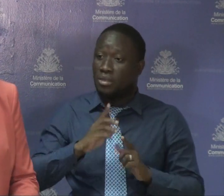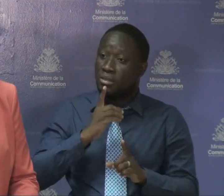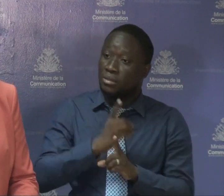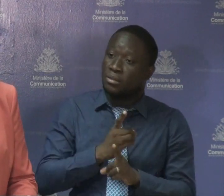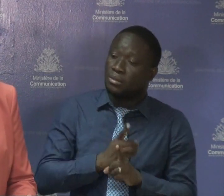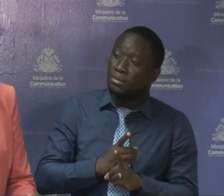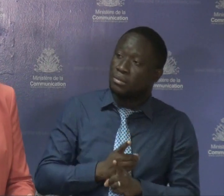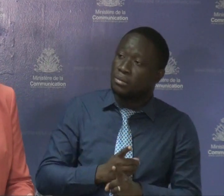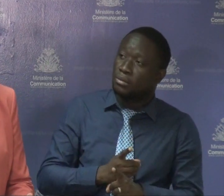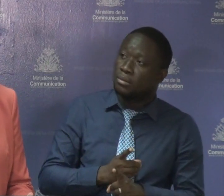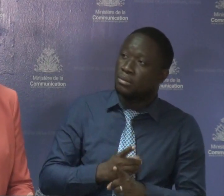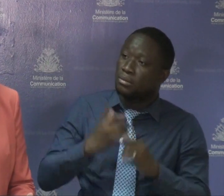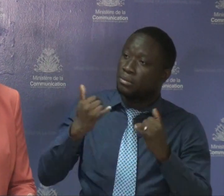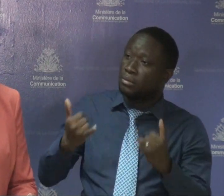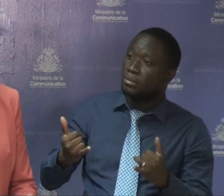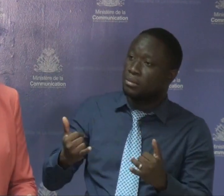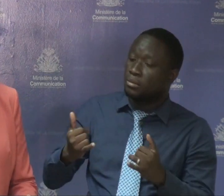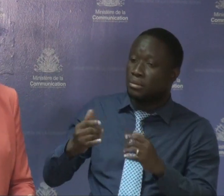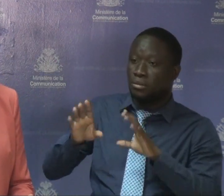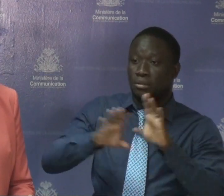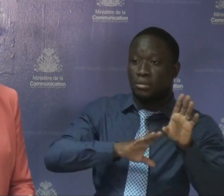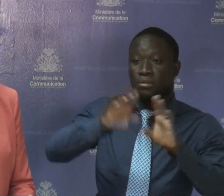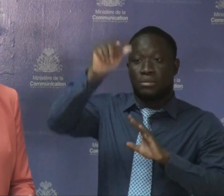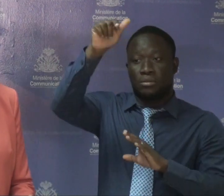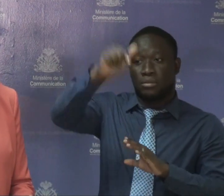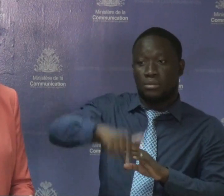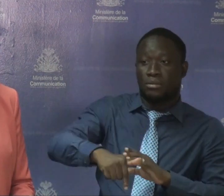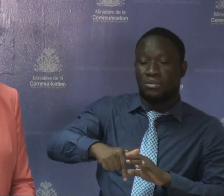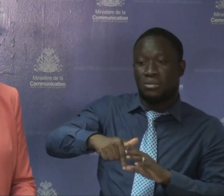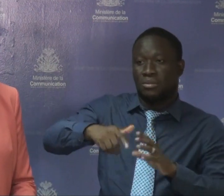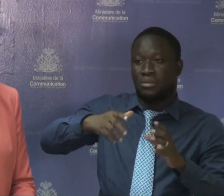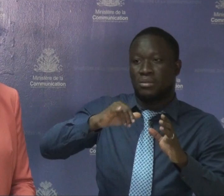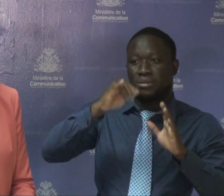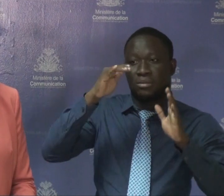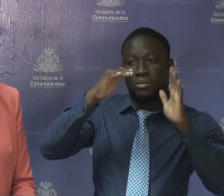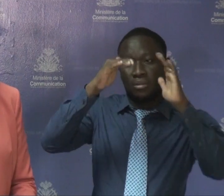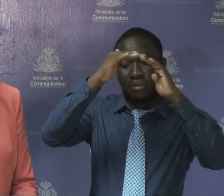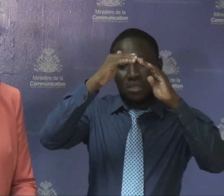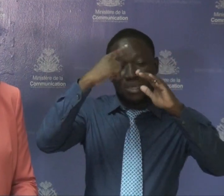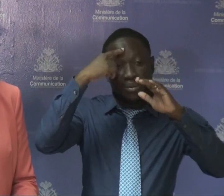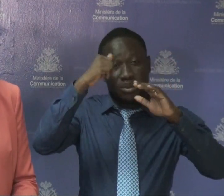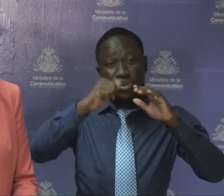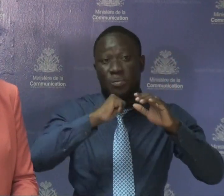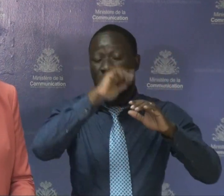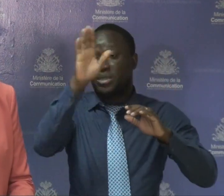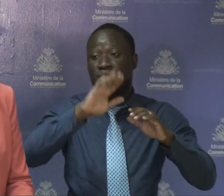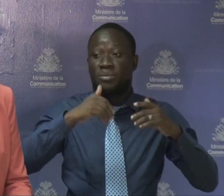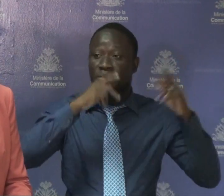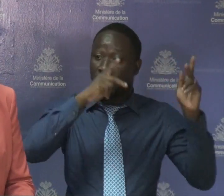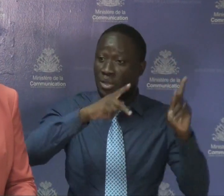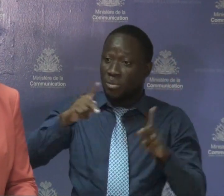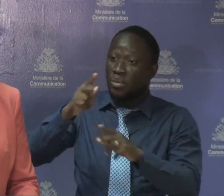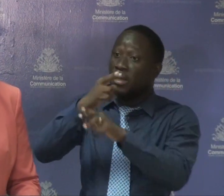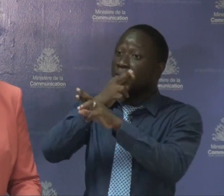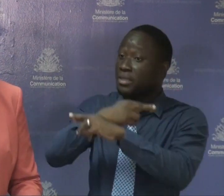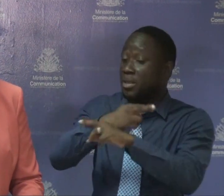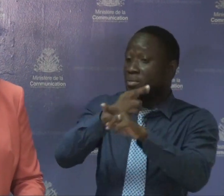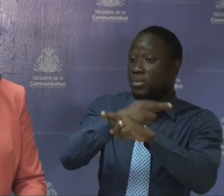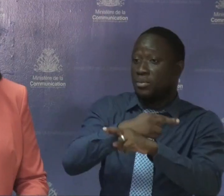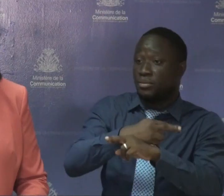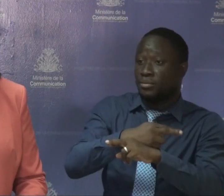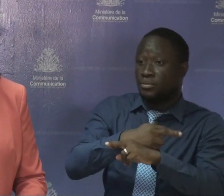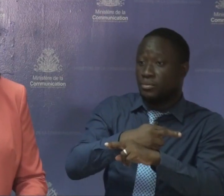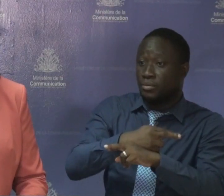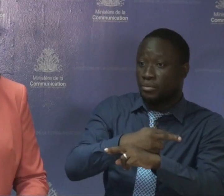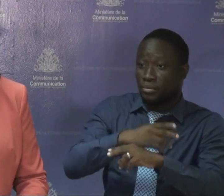ça. Et jeudi, hein, ça fait que nous là, dans condition ça, c'est parce que exactement pas de gens qui ont un plan d'aménagement au niveau